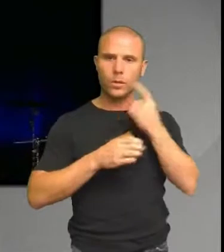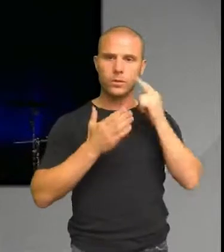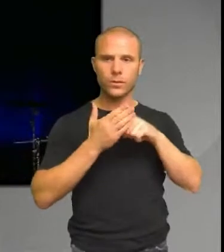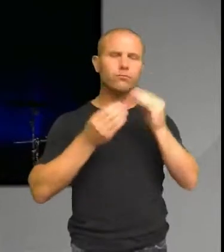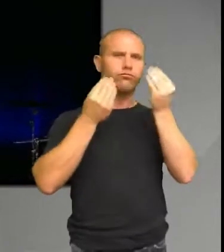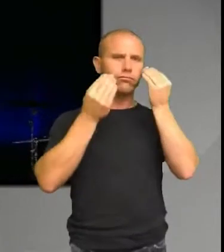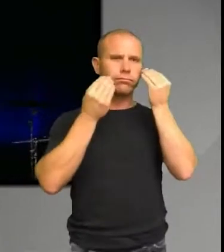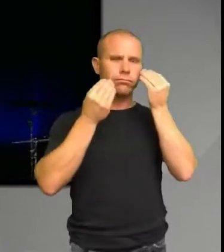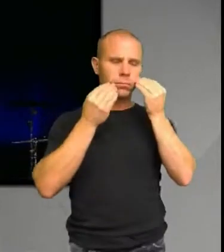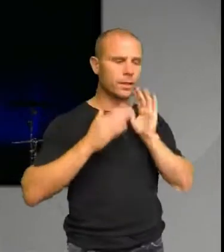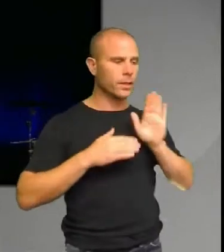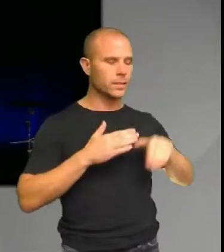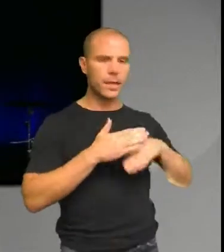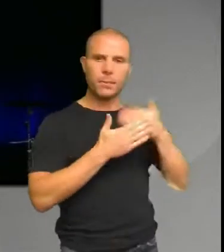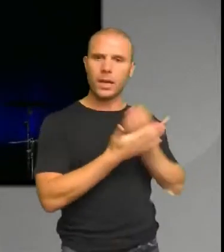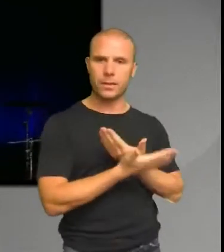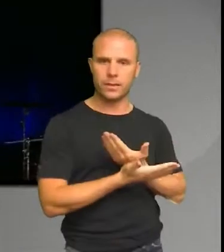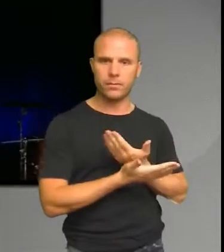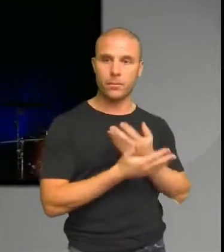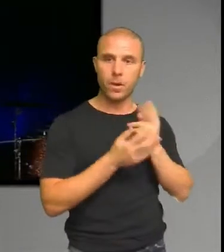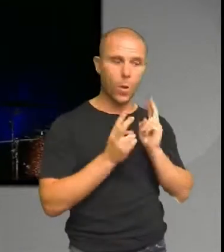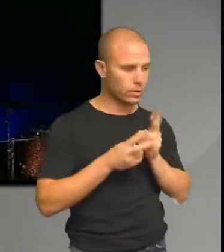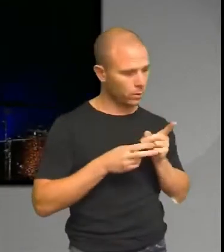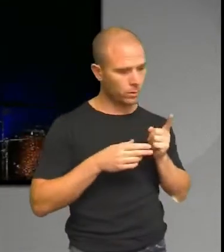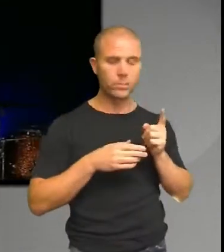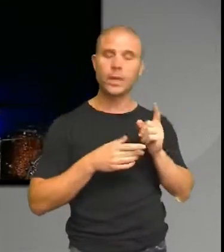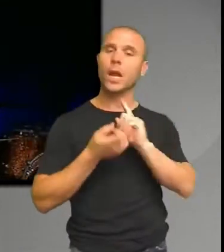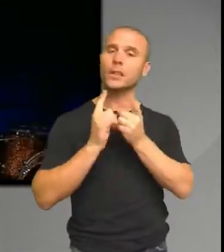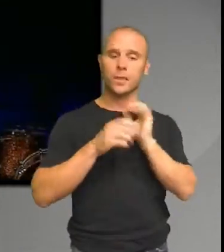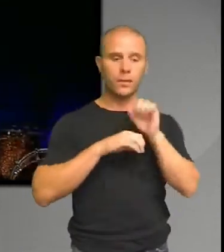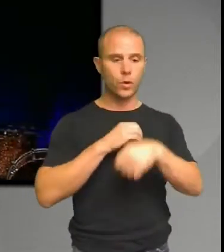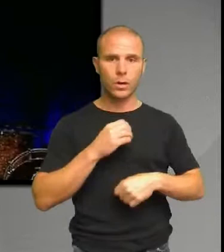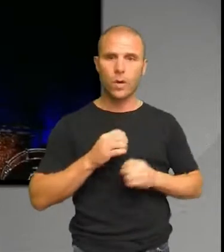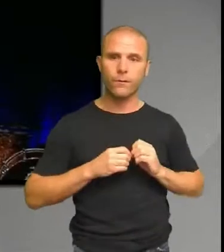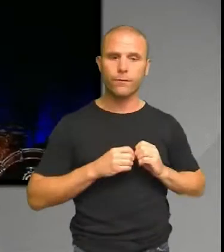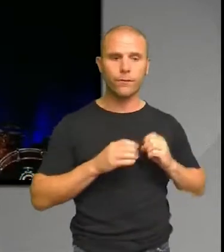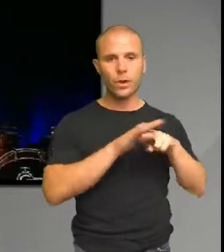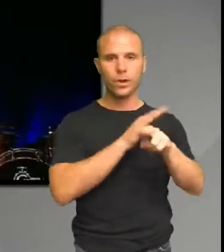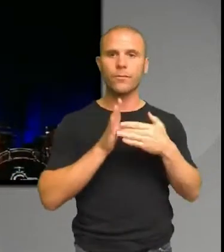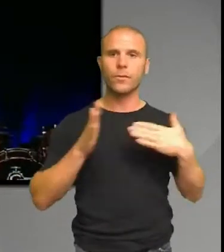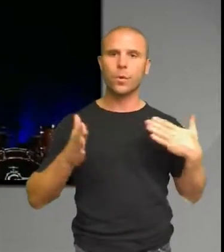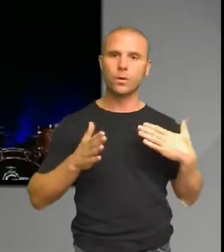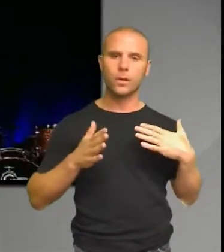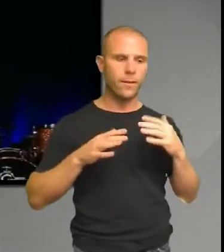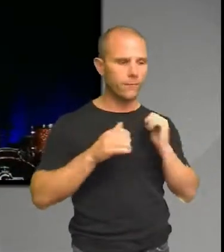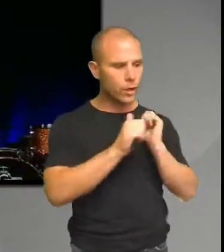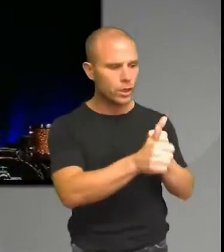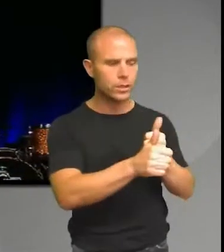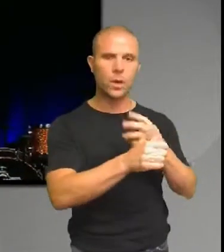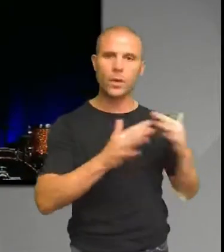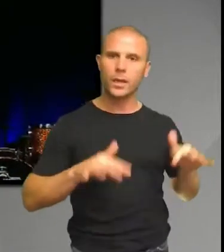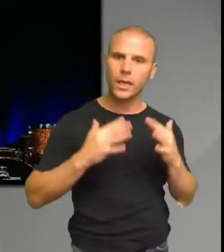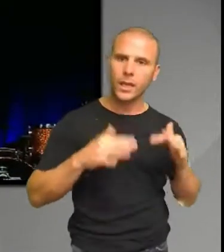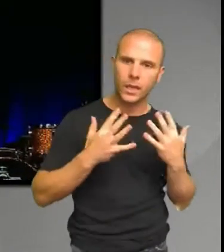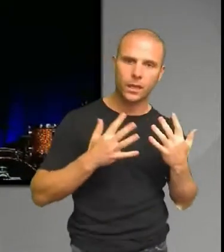utbildning. Utöver detta har de kanske också flytt från krig och förföljelse. Ska dessa människor då inte